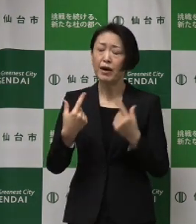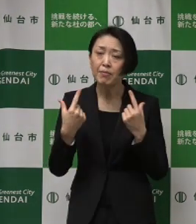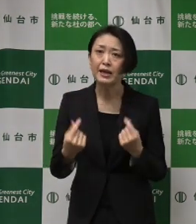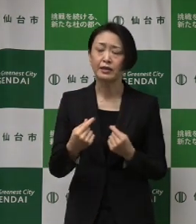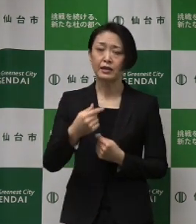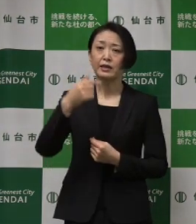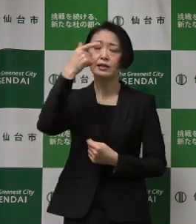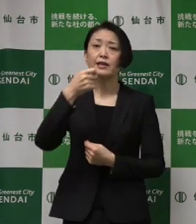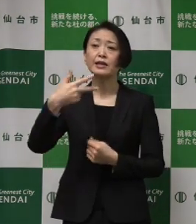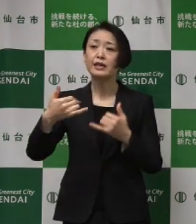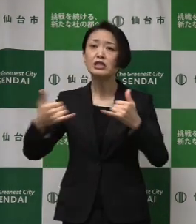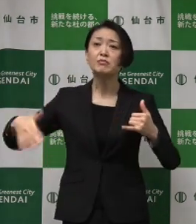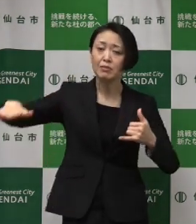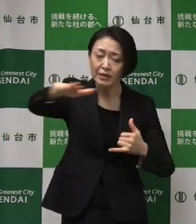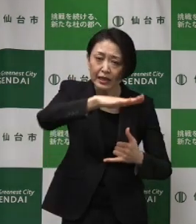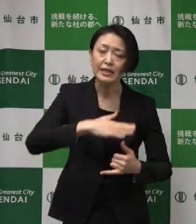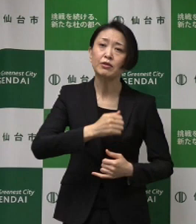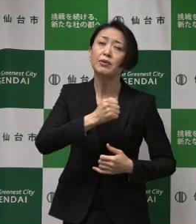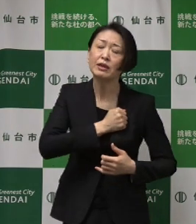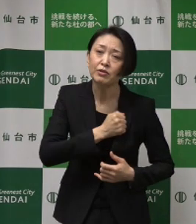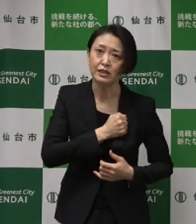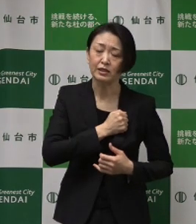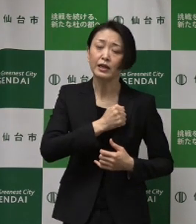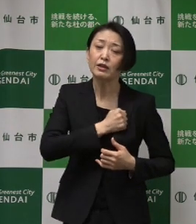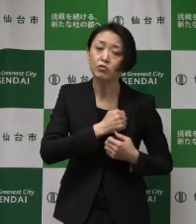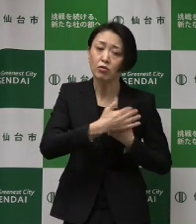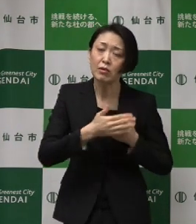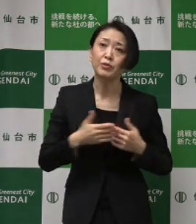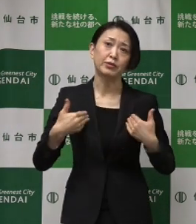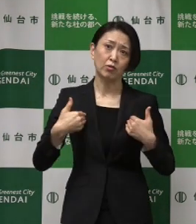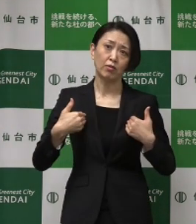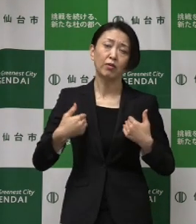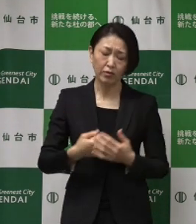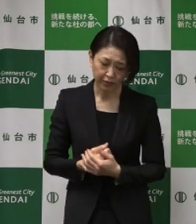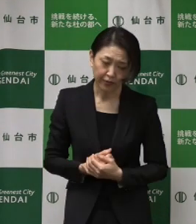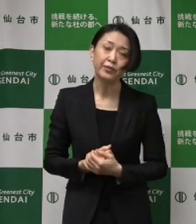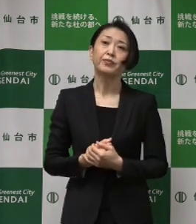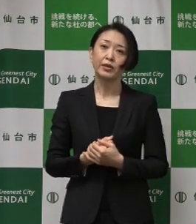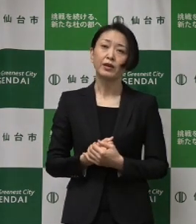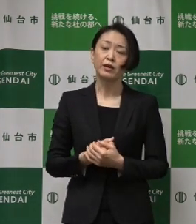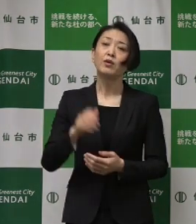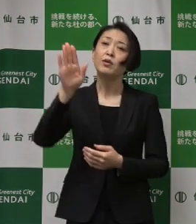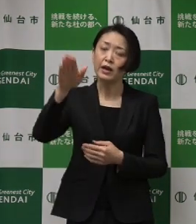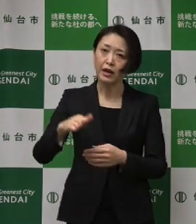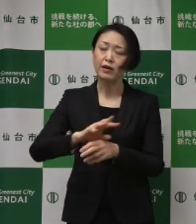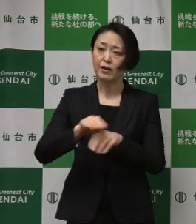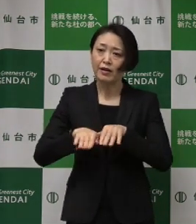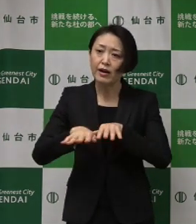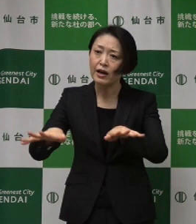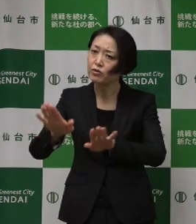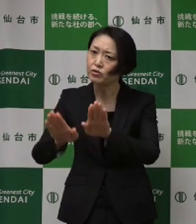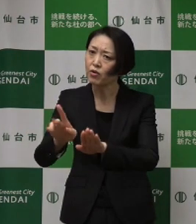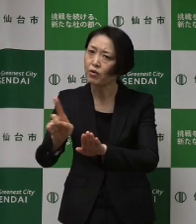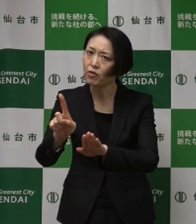医療崩壊を招かないためにも、どこまでこういう状況が改善されるのか、これを見ていきたいというふうに思っております。